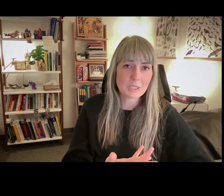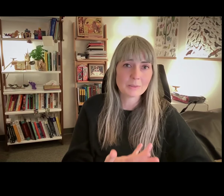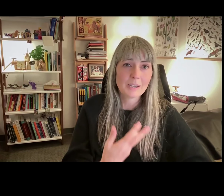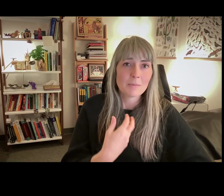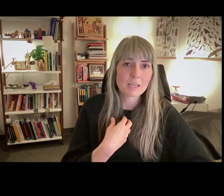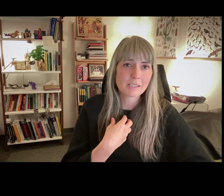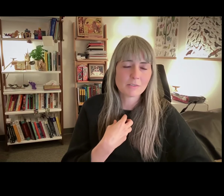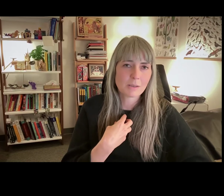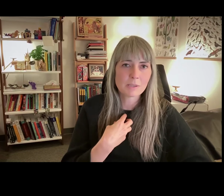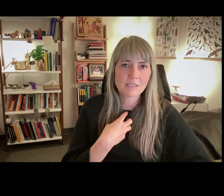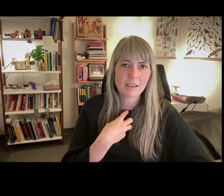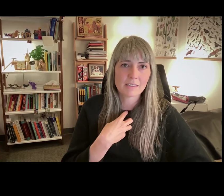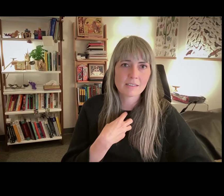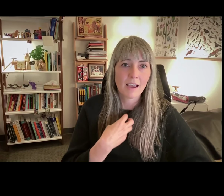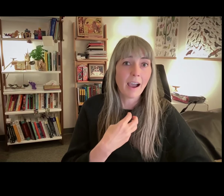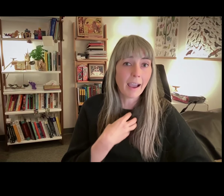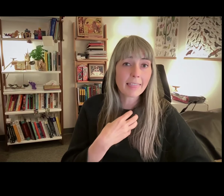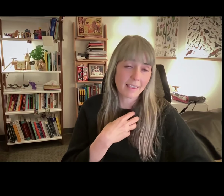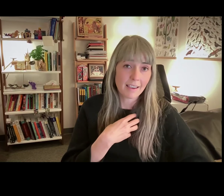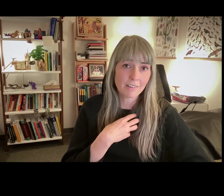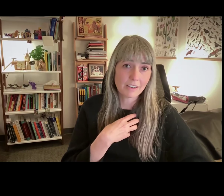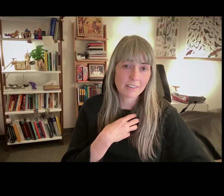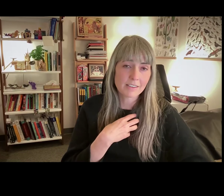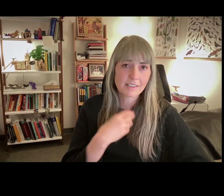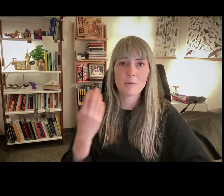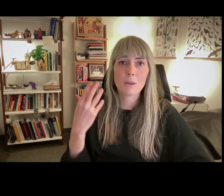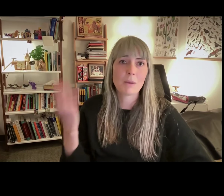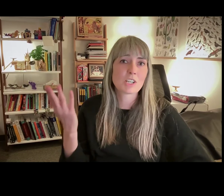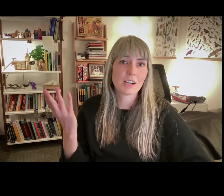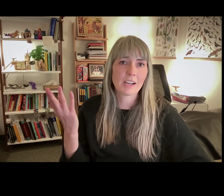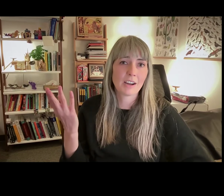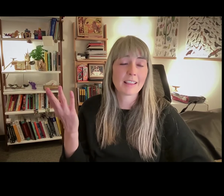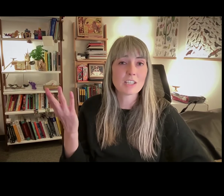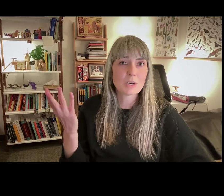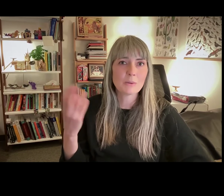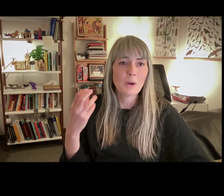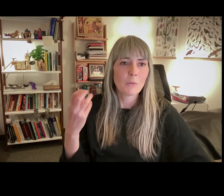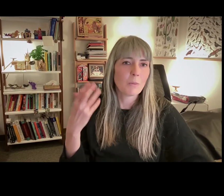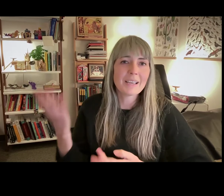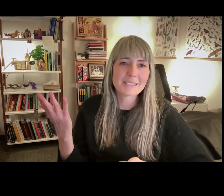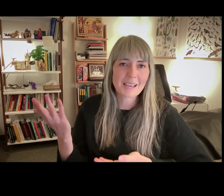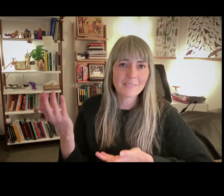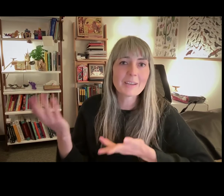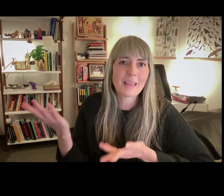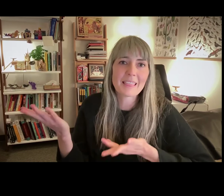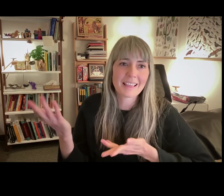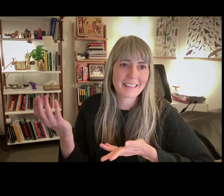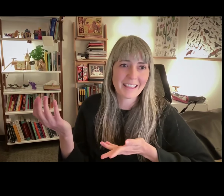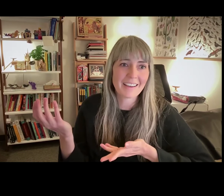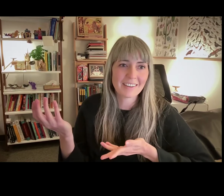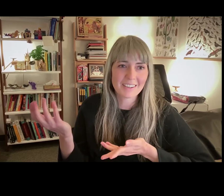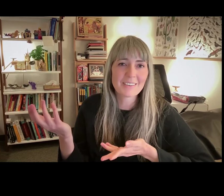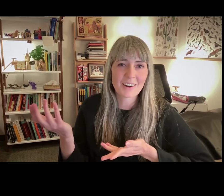subjetivo también es muy importante, debido a que si alguien dice, yo pienso que tengo una pérdida auditiva y lo medimos y luego